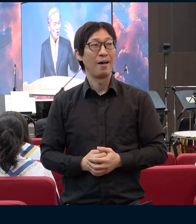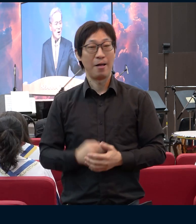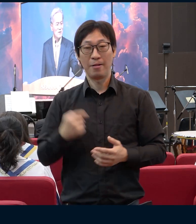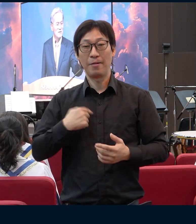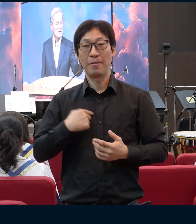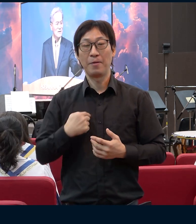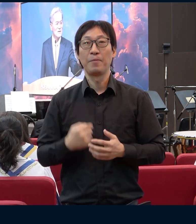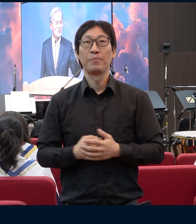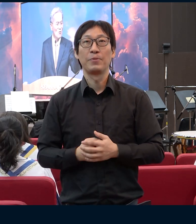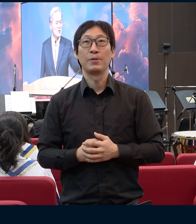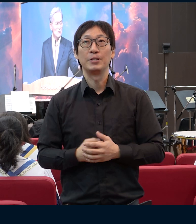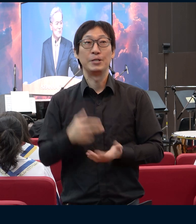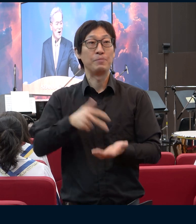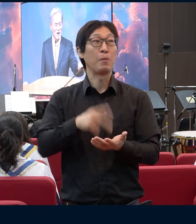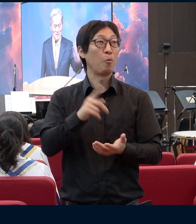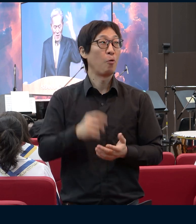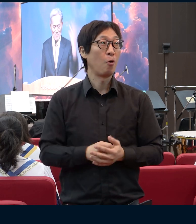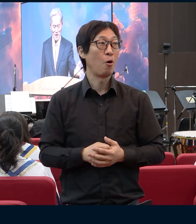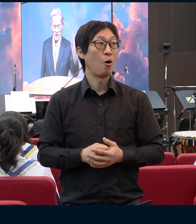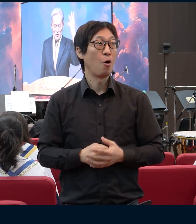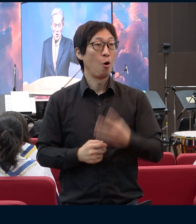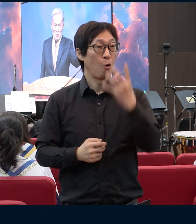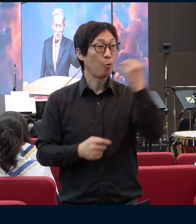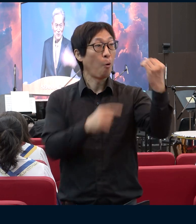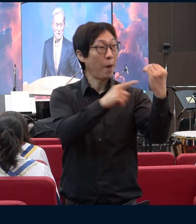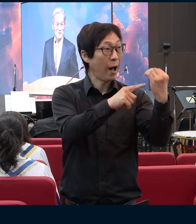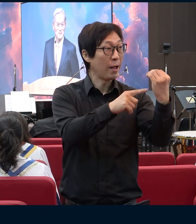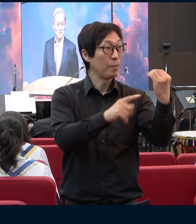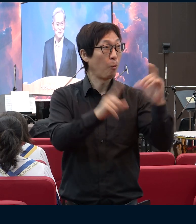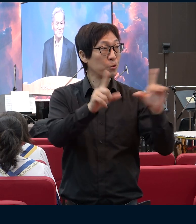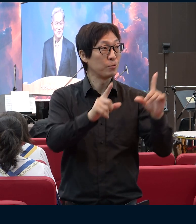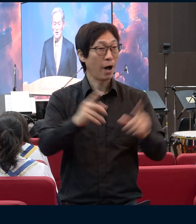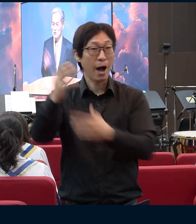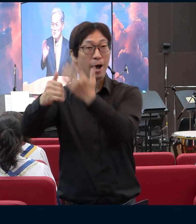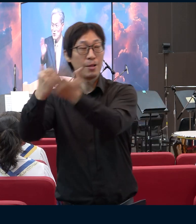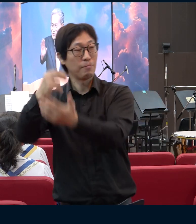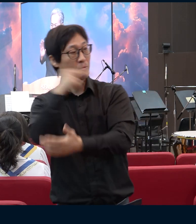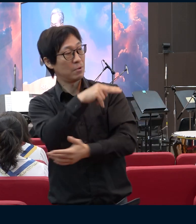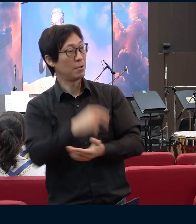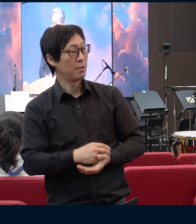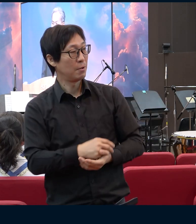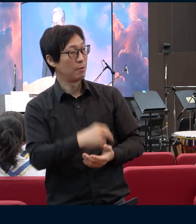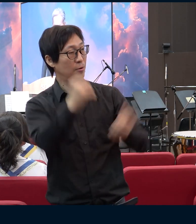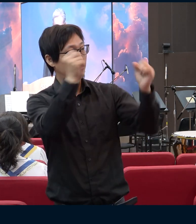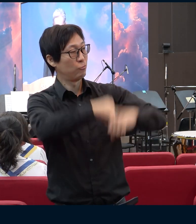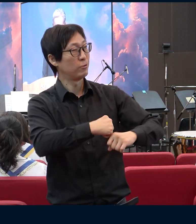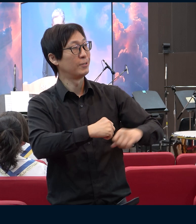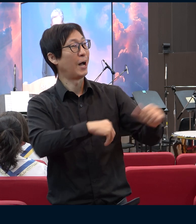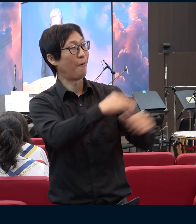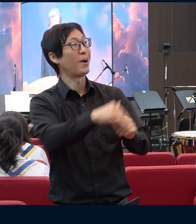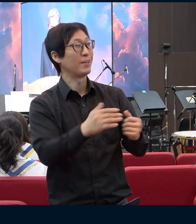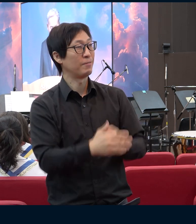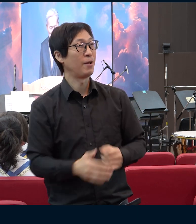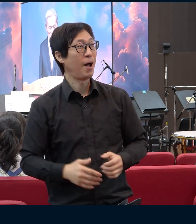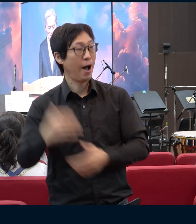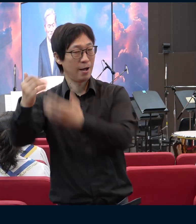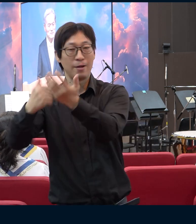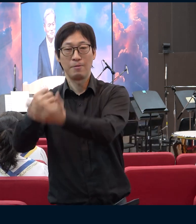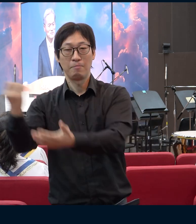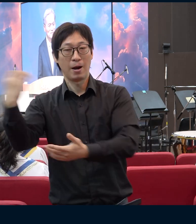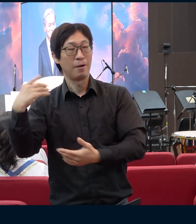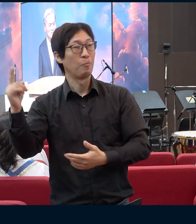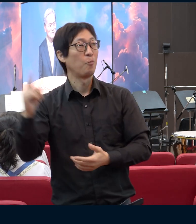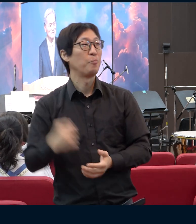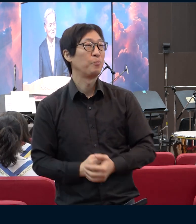것이라도 교만은 넘어짐과 패망의 선봉이거든요. 그러니까 주님 절대 그 꼴 안 보시죠. 주님이 제게